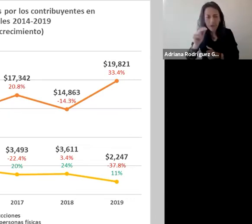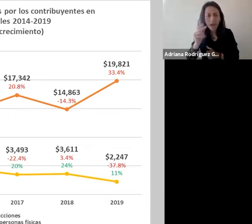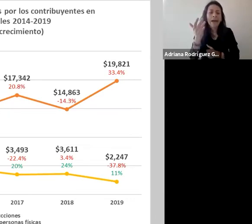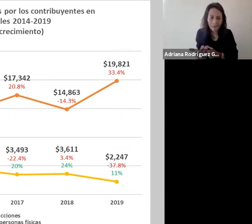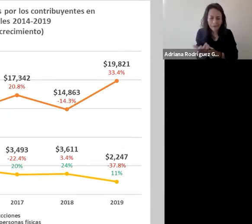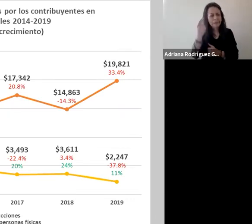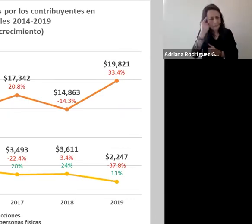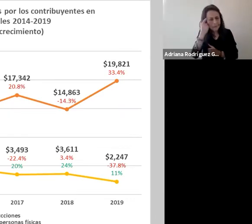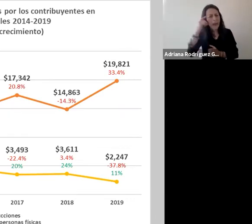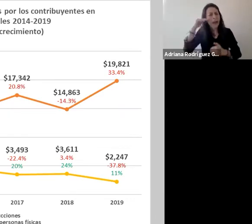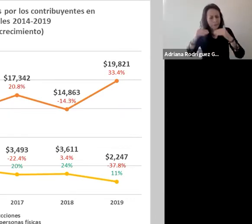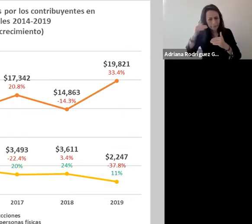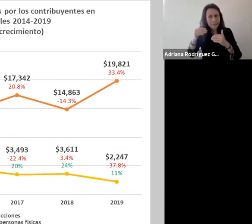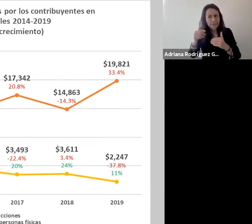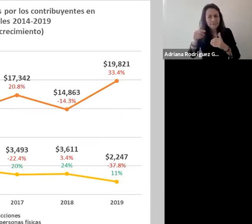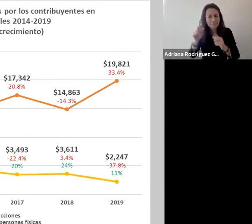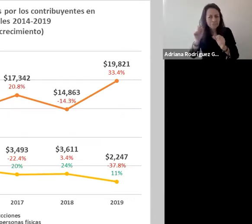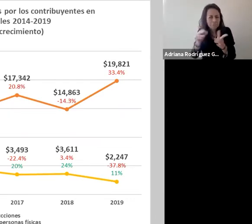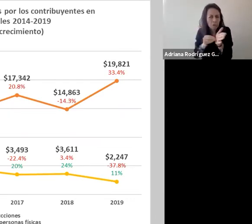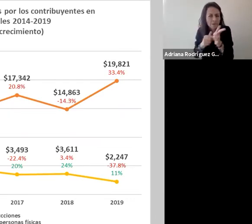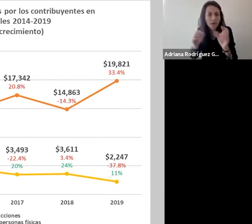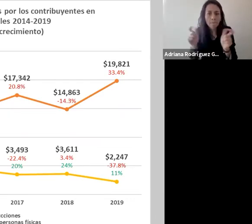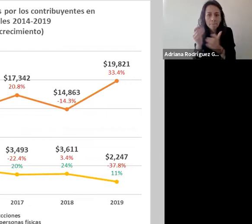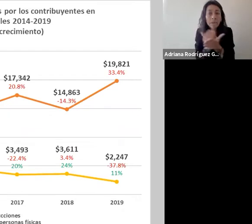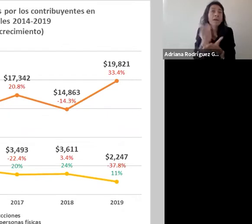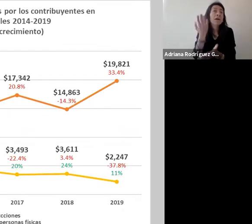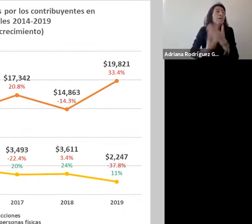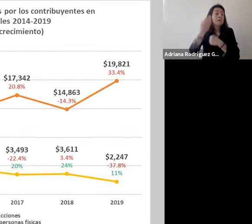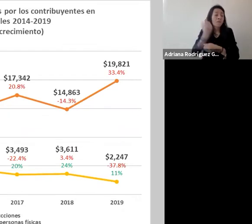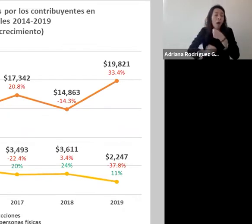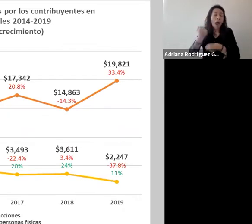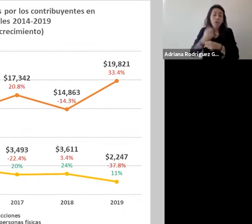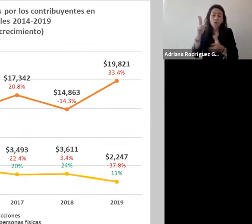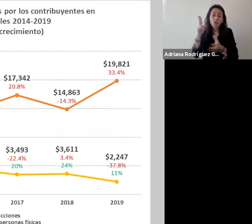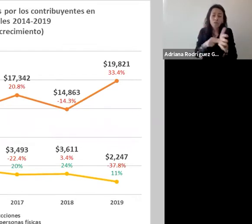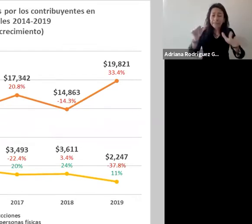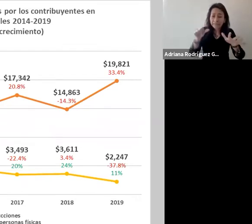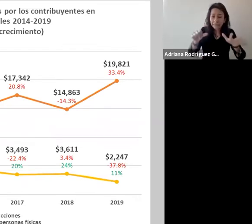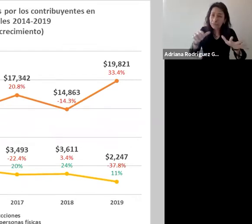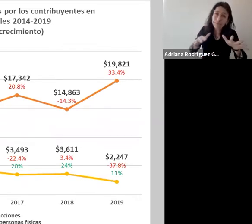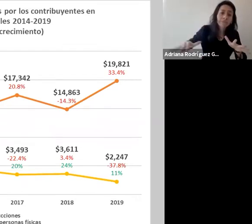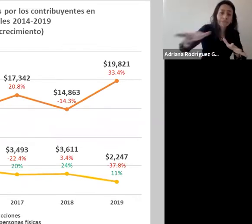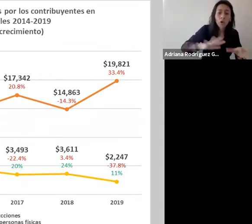más bien reduciendo. En el 2016, el 31% de los